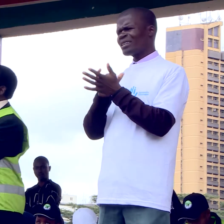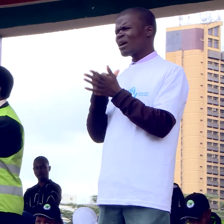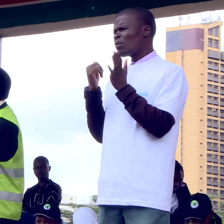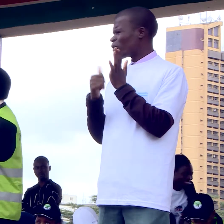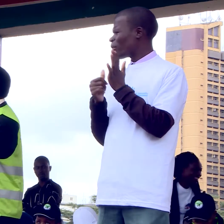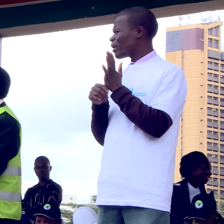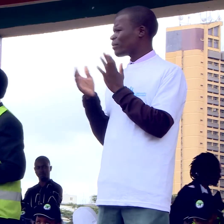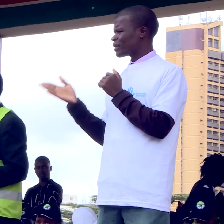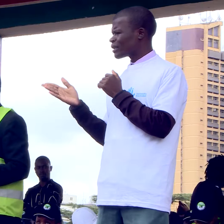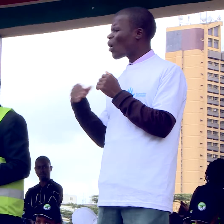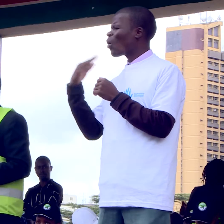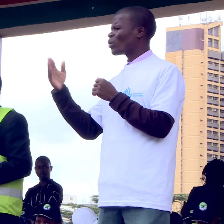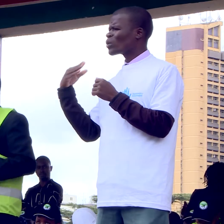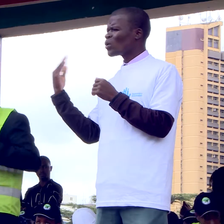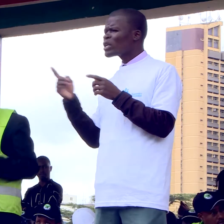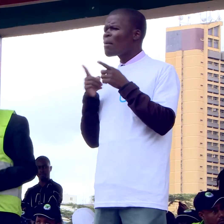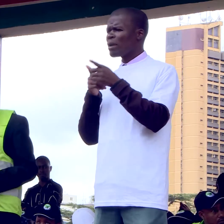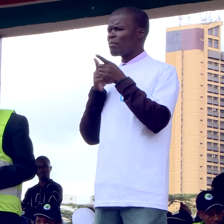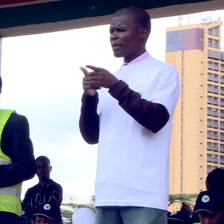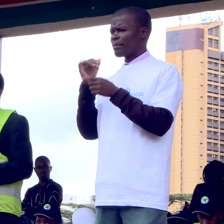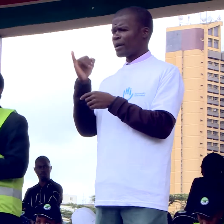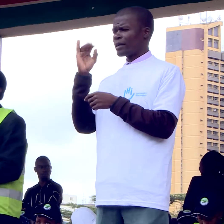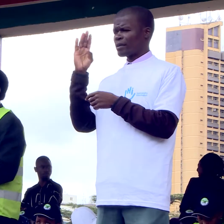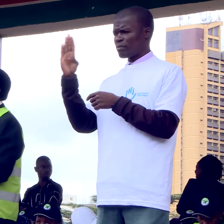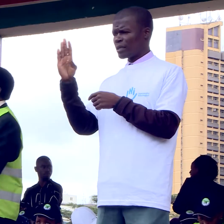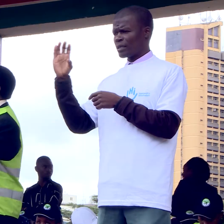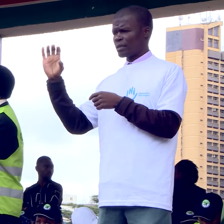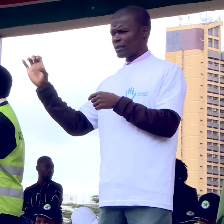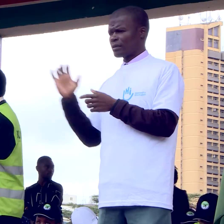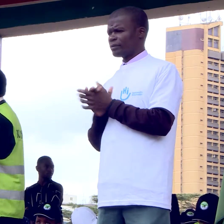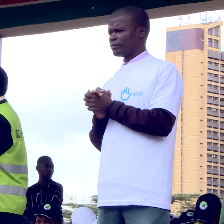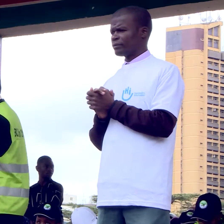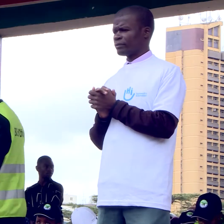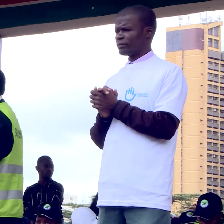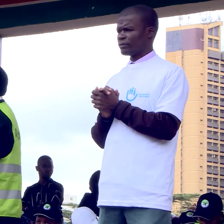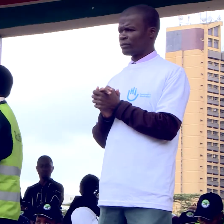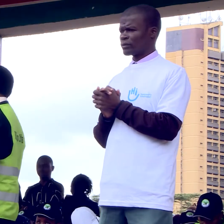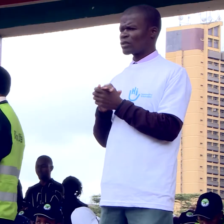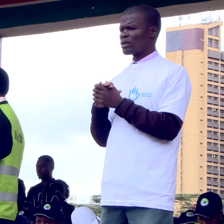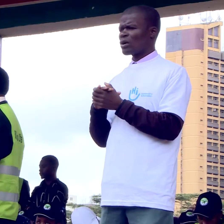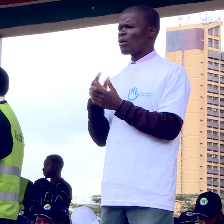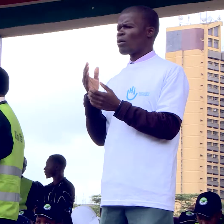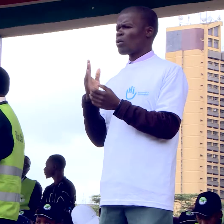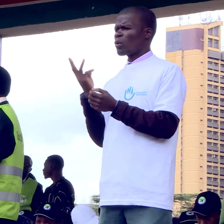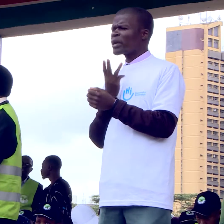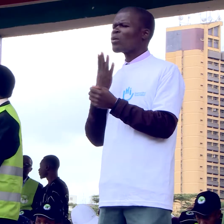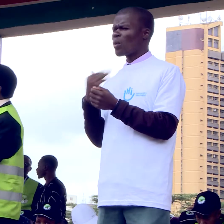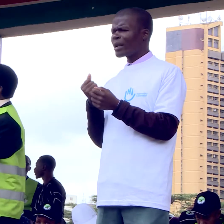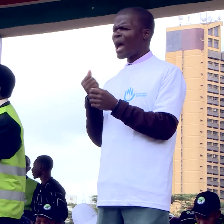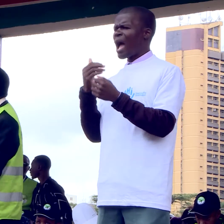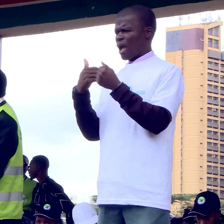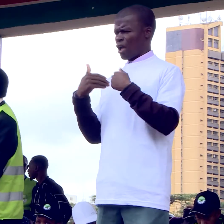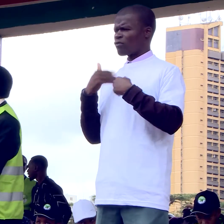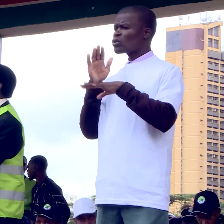tunasema tunalaumu IEBC. Ningependa ya kwamba tuwe na wakati mzuri kama taifa,